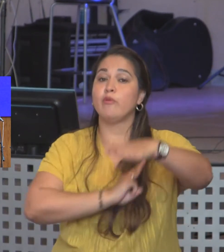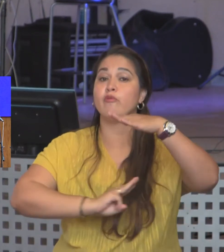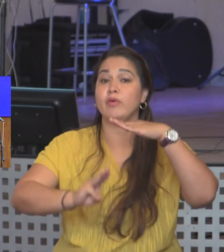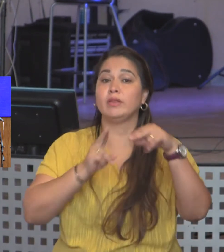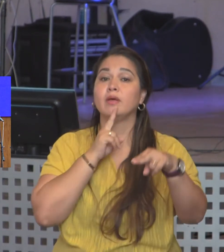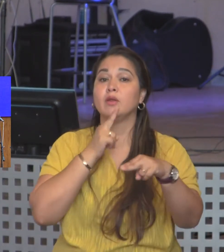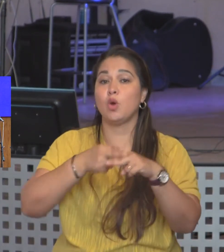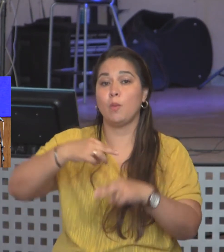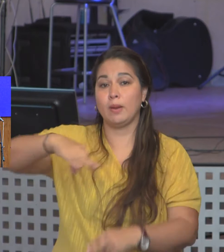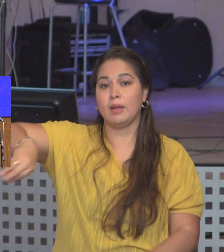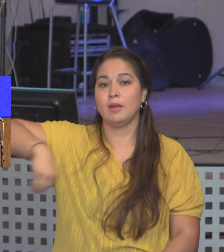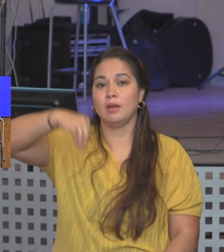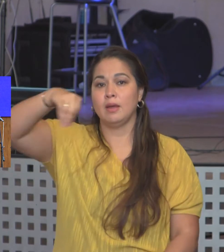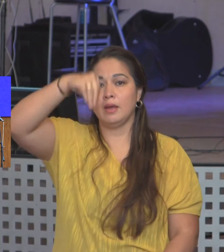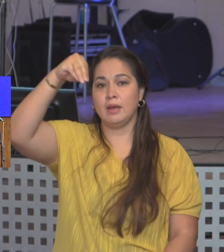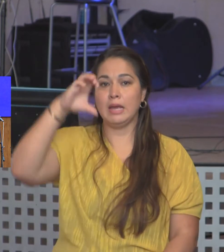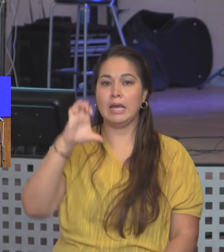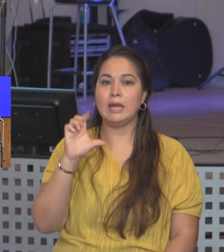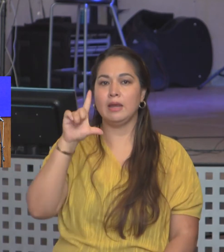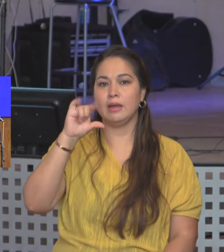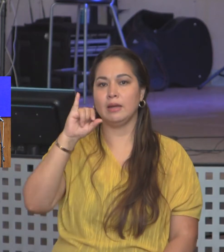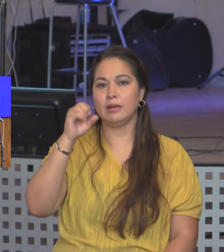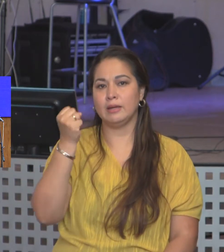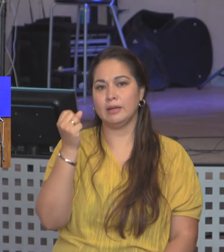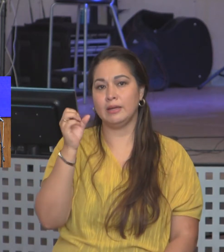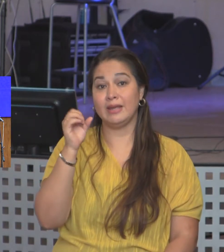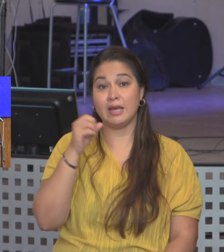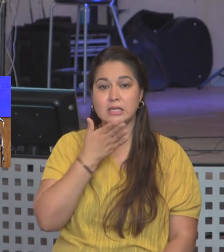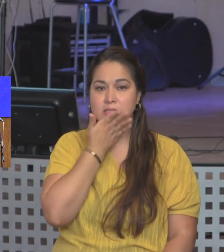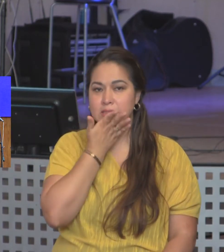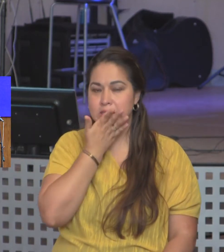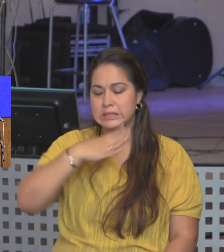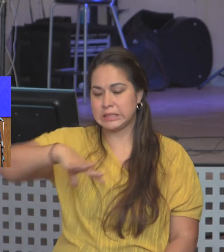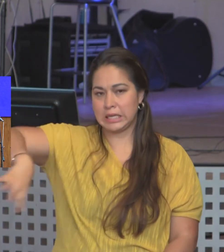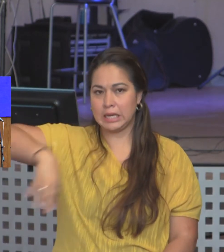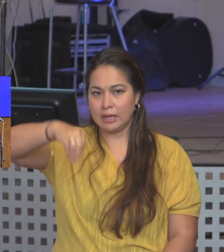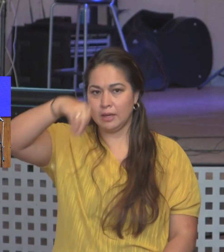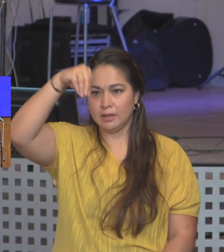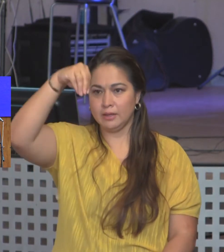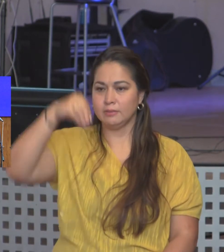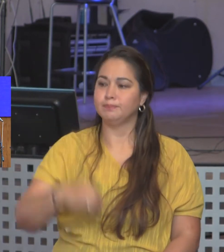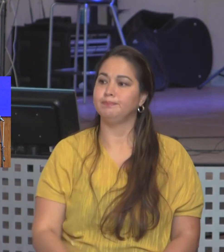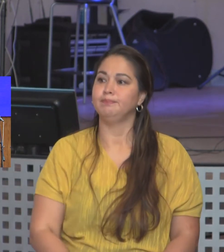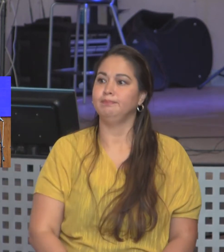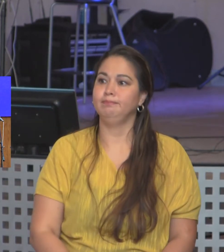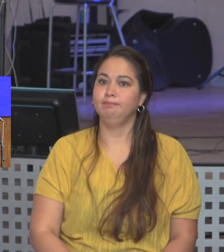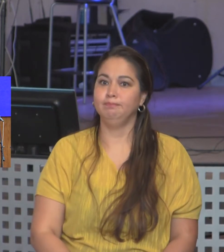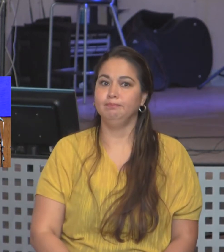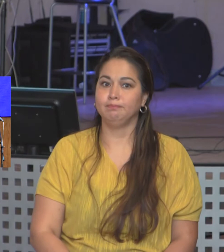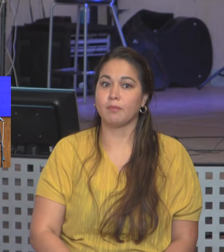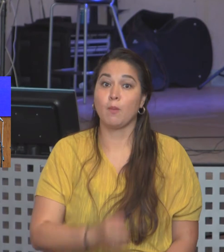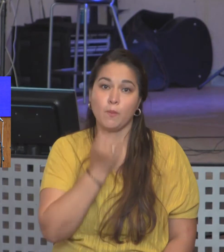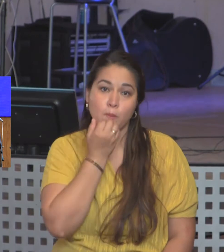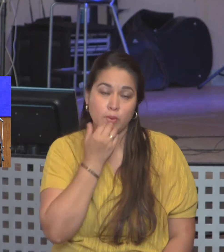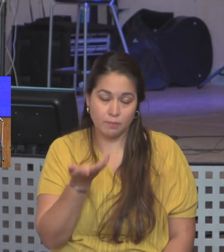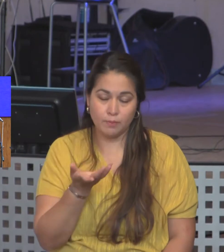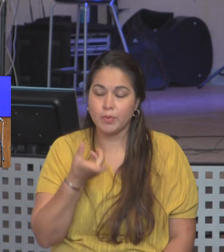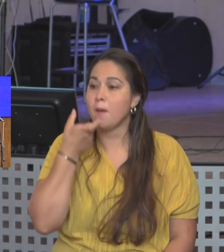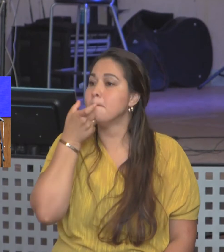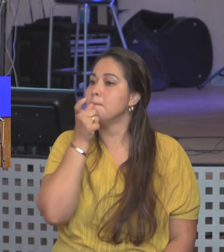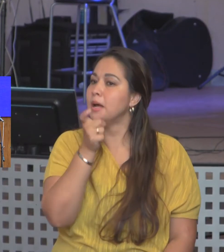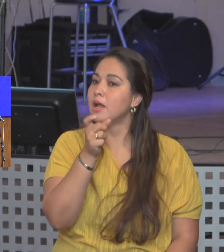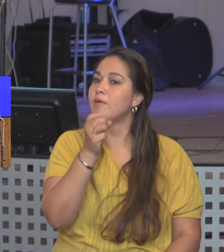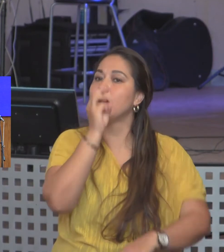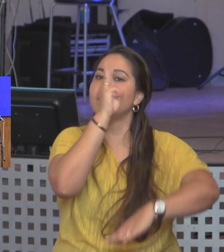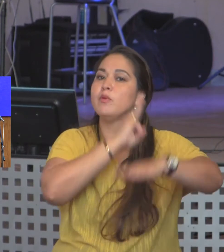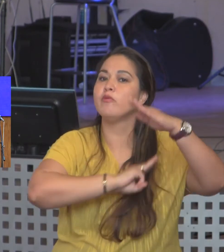profetas, gran Elías, por decirlo de alguna manera, da una palabra profética y le dice